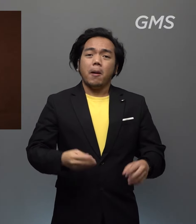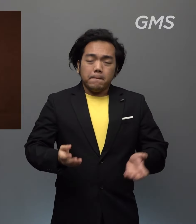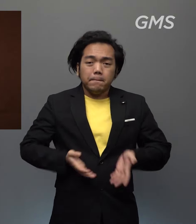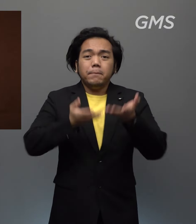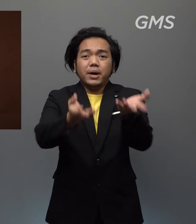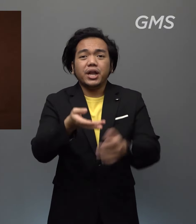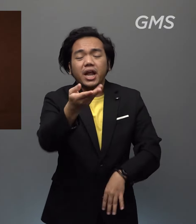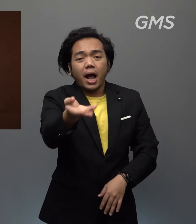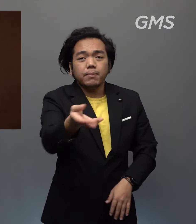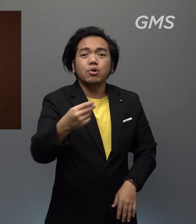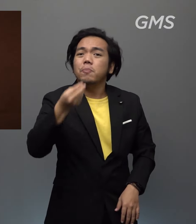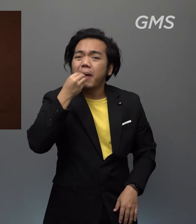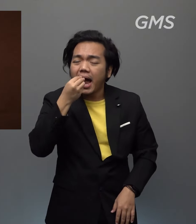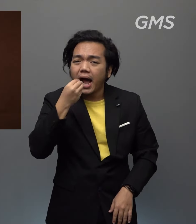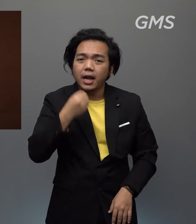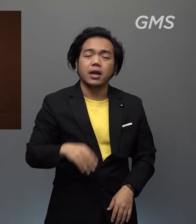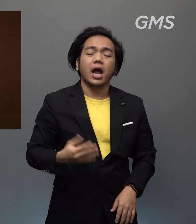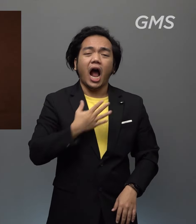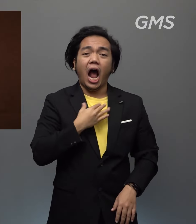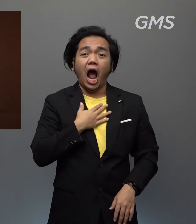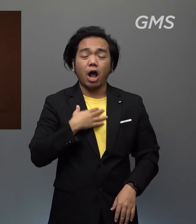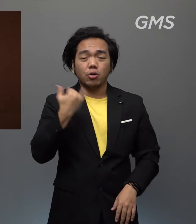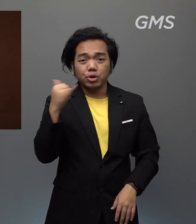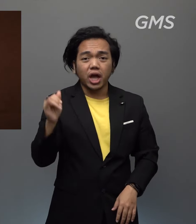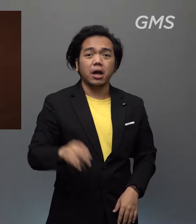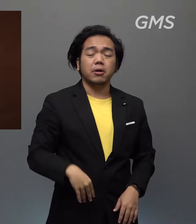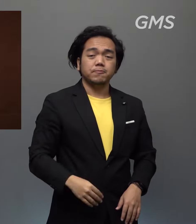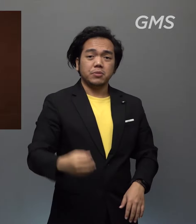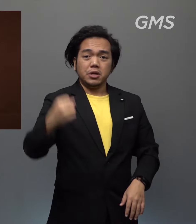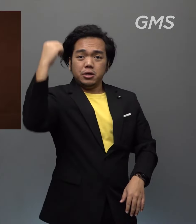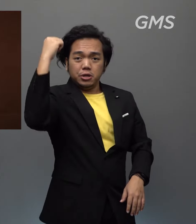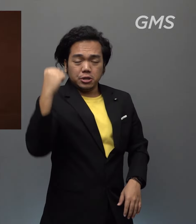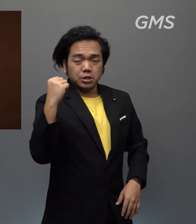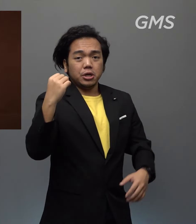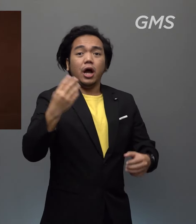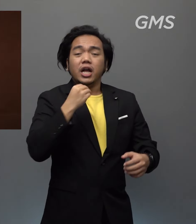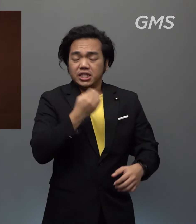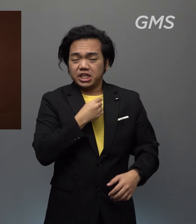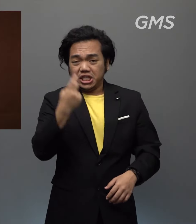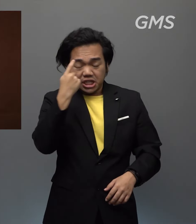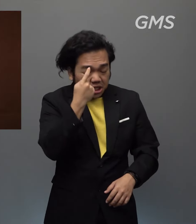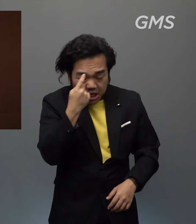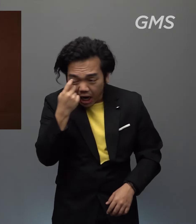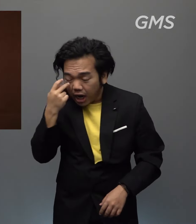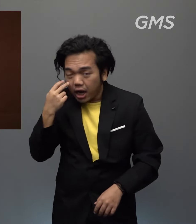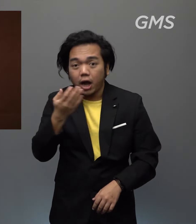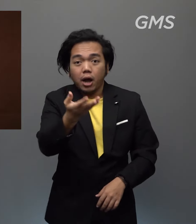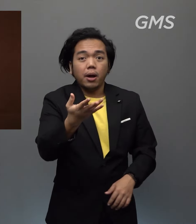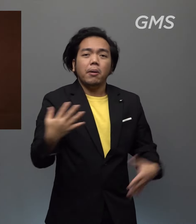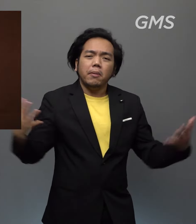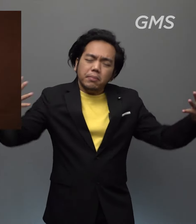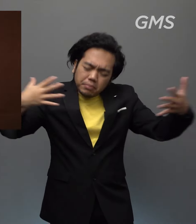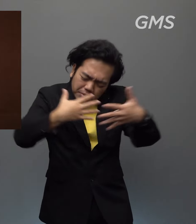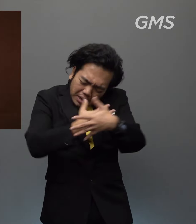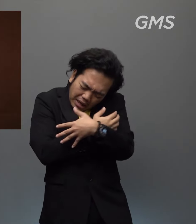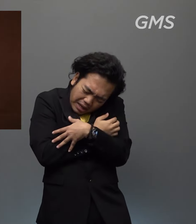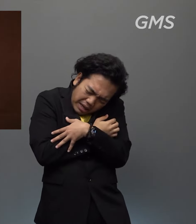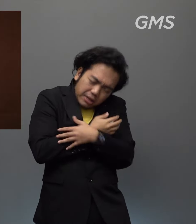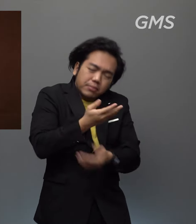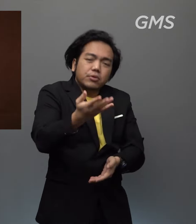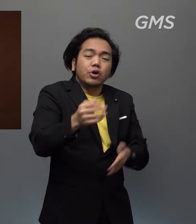dan waktu, aku yang menyediakan tiang awan dan tiang api yang menjagaimu, memberikanmu kehangatan, yang melindungimu dan